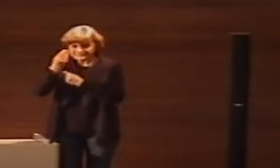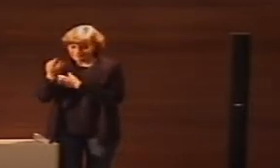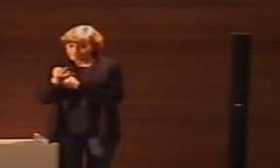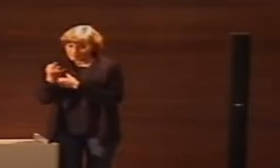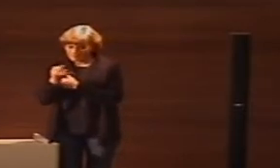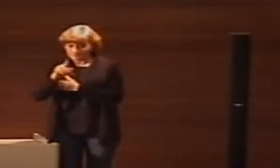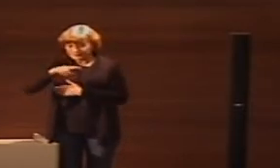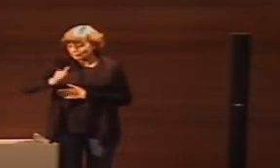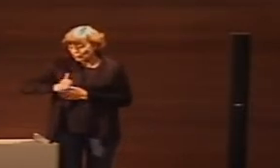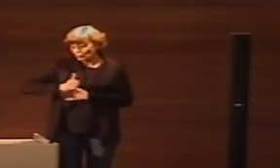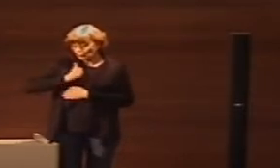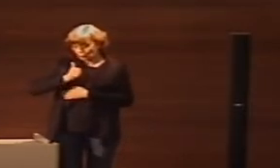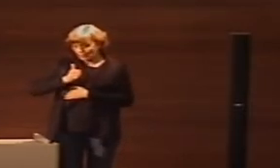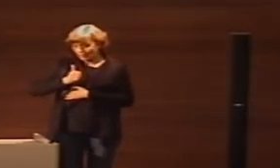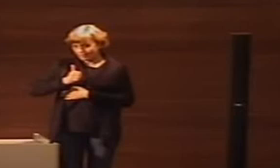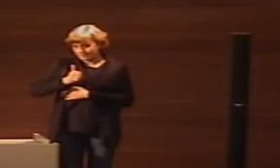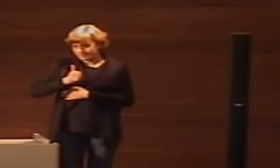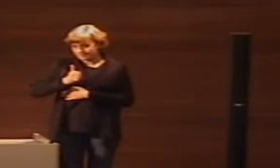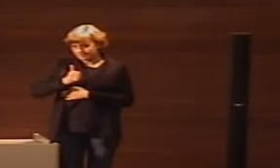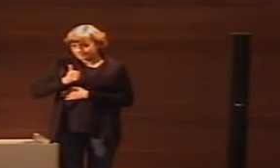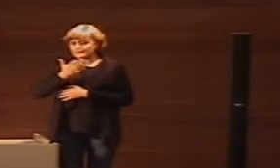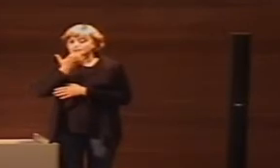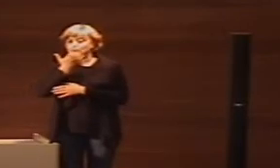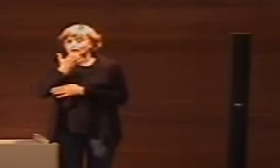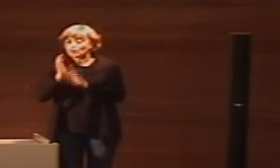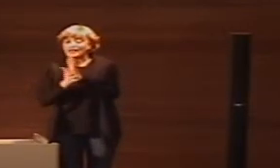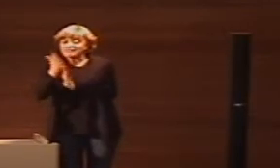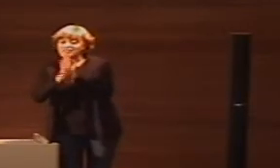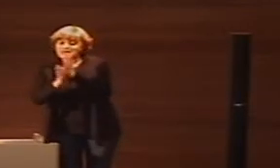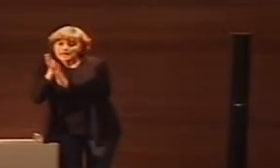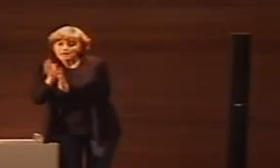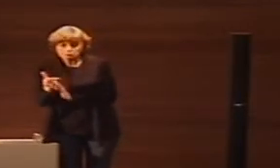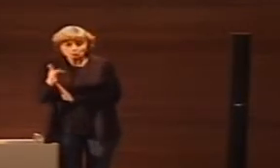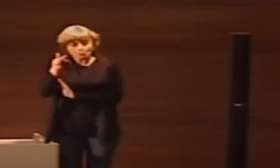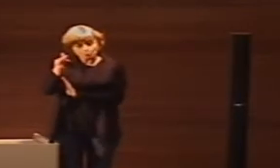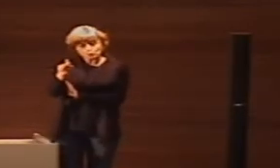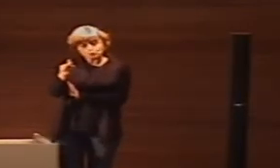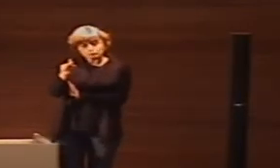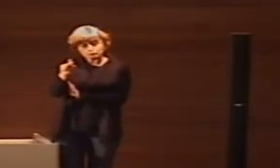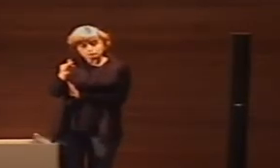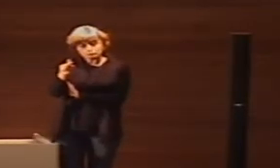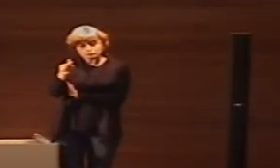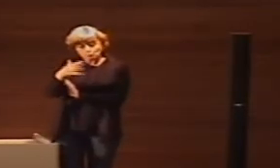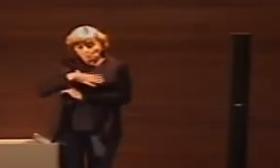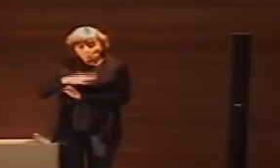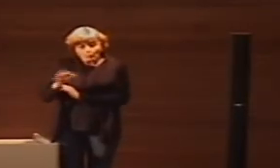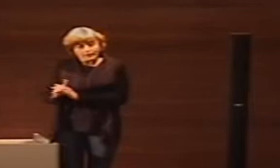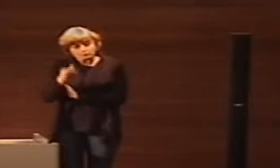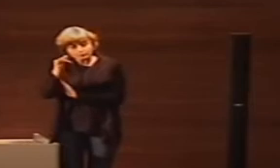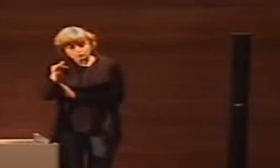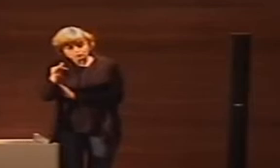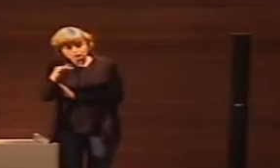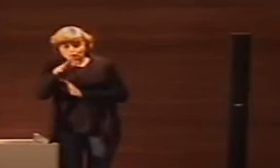oportunidades de optimización. En general es una buena idea garantizar que todas las islas de contenedores tengan las